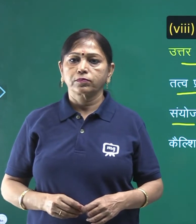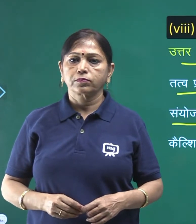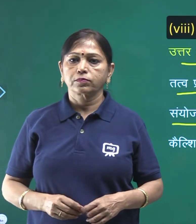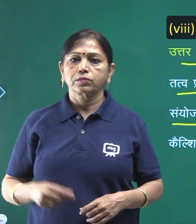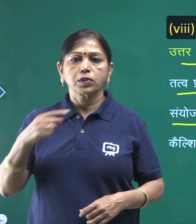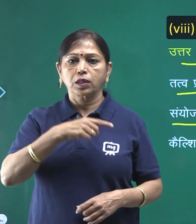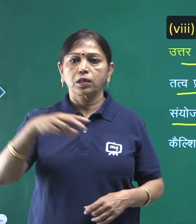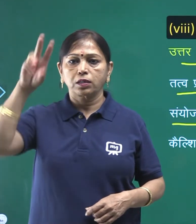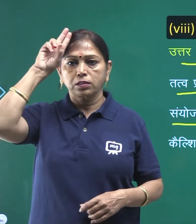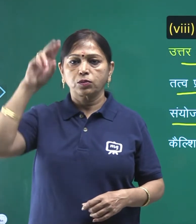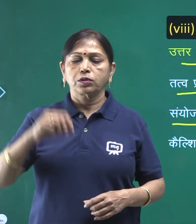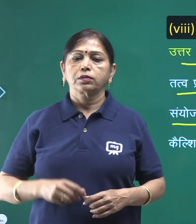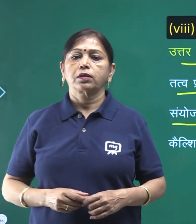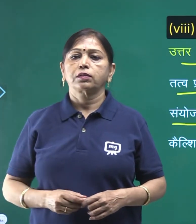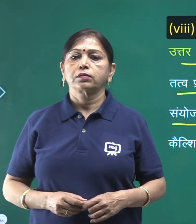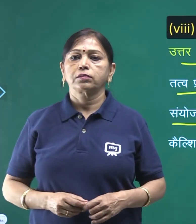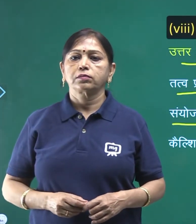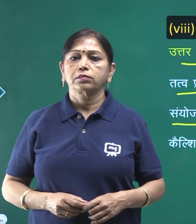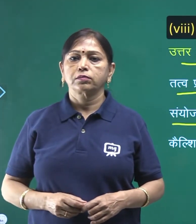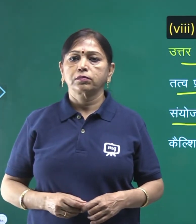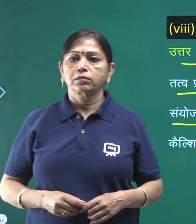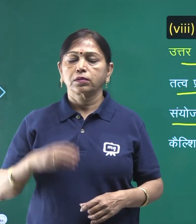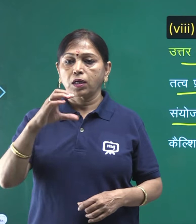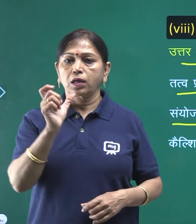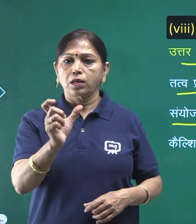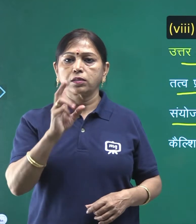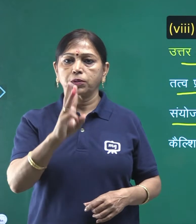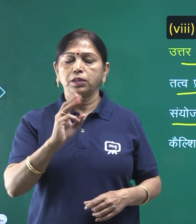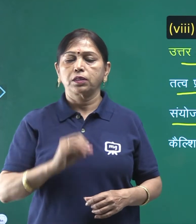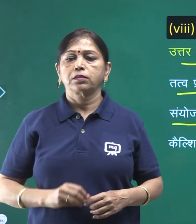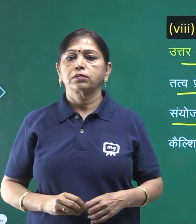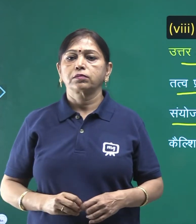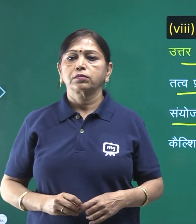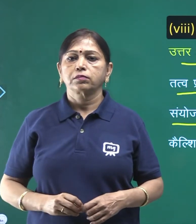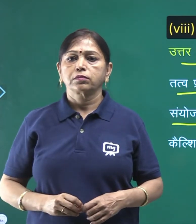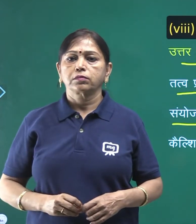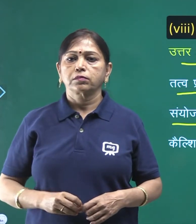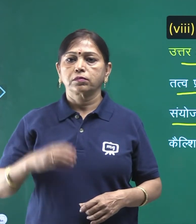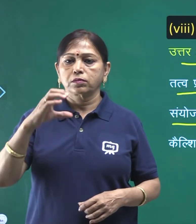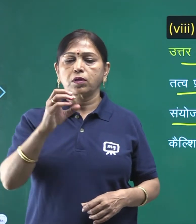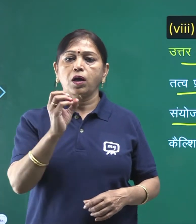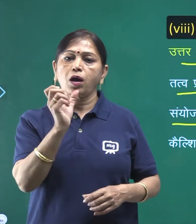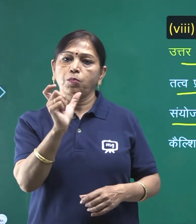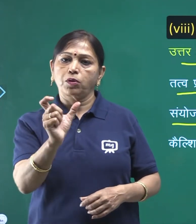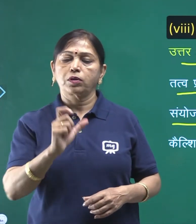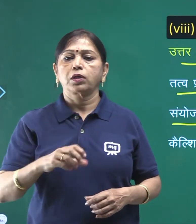इनकी संयोजकता कैल्शियम की 3 कार्बोनेट की